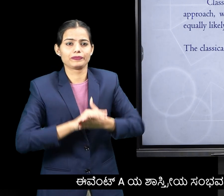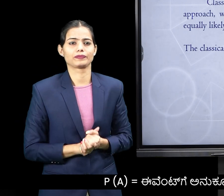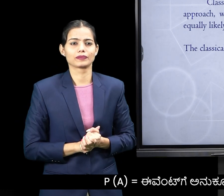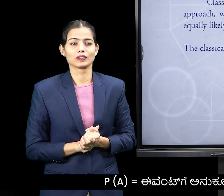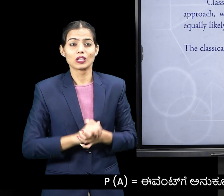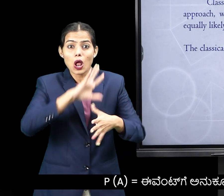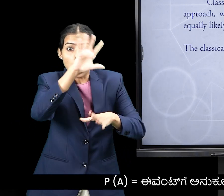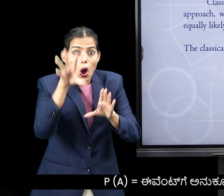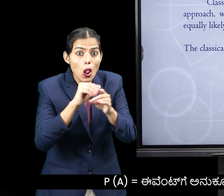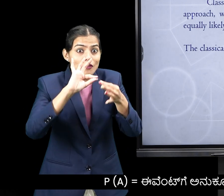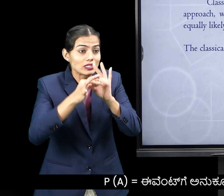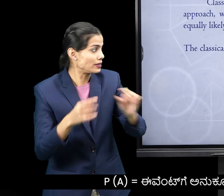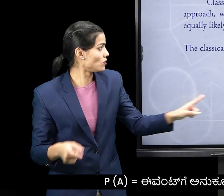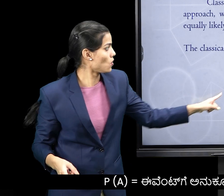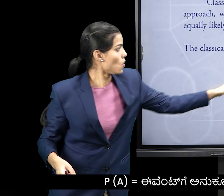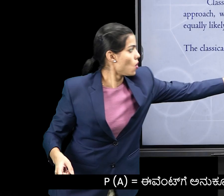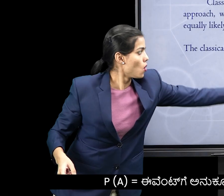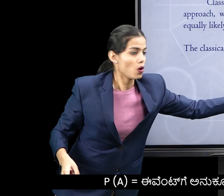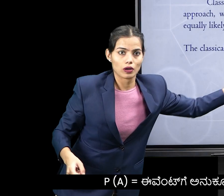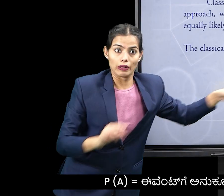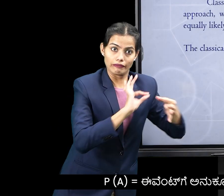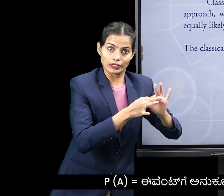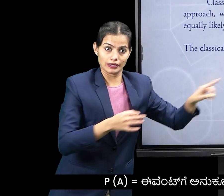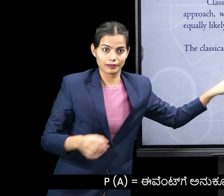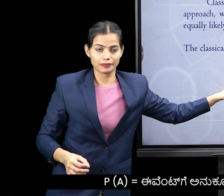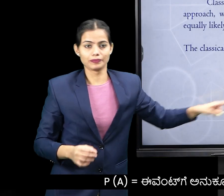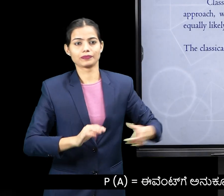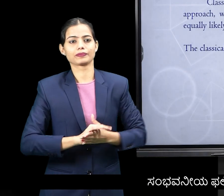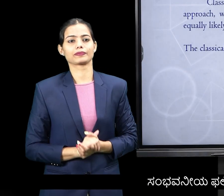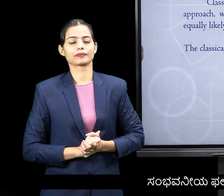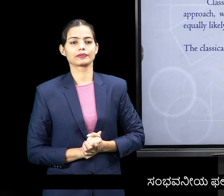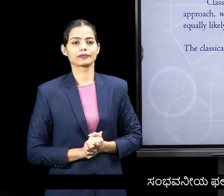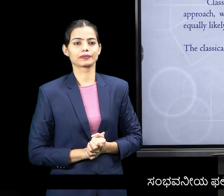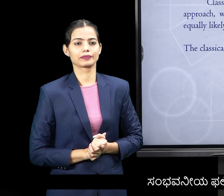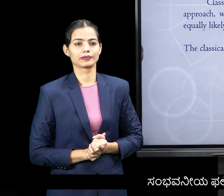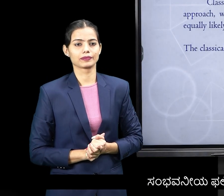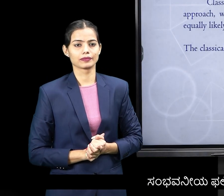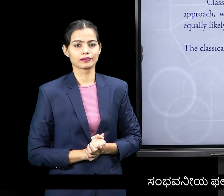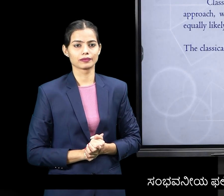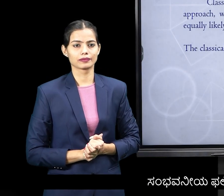P of A is equal to ಈವೆಂಟ್ಗೆ ಅನುಕೂಲಕರ ಫಲಿತಾಂಶಗಳ ಸಂಖ್ಯೆ ಮತ್ತು ಸಂಭವನೀಯ ಫಲಿತಾಂಶಗಳ ಒಟ್ಟು ಸಂಖ್ಯೆ.